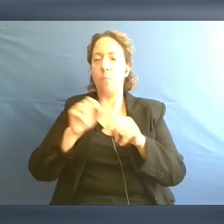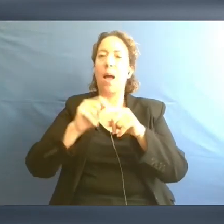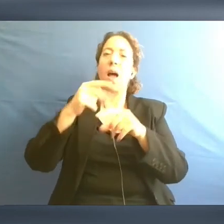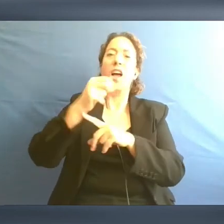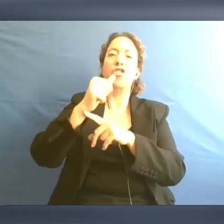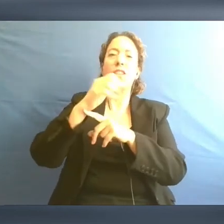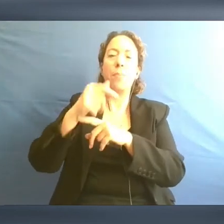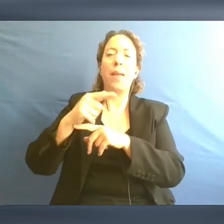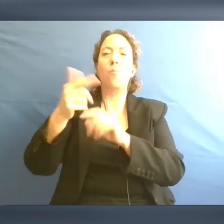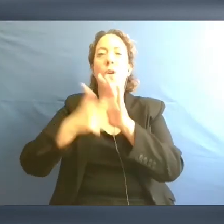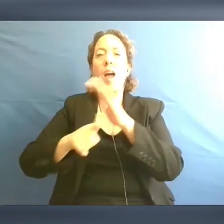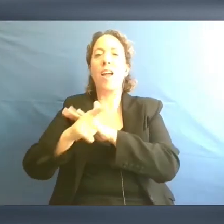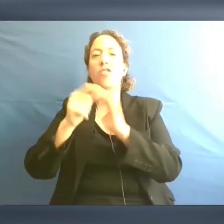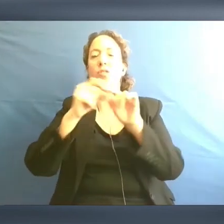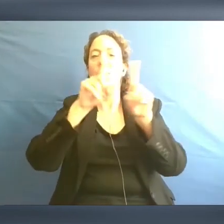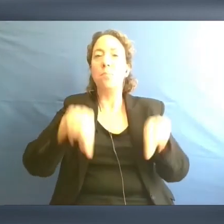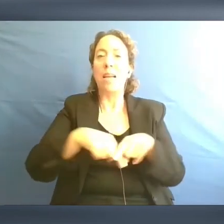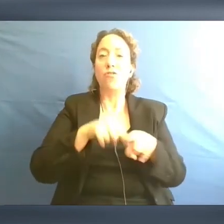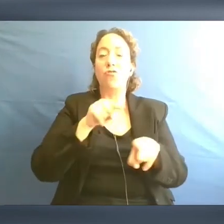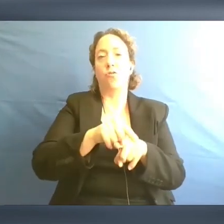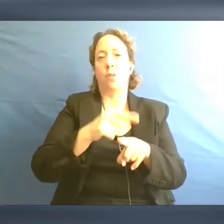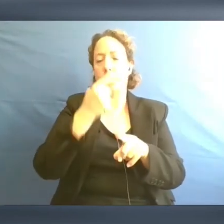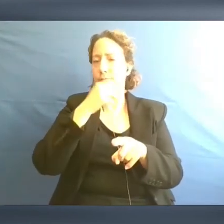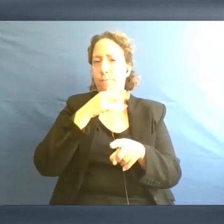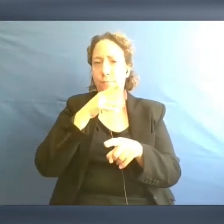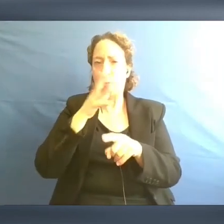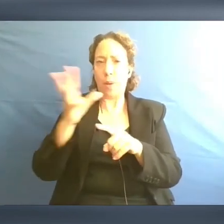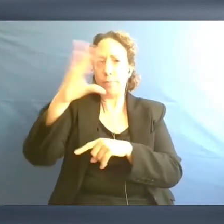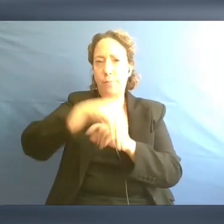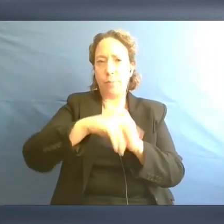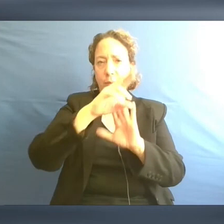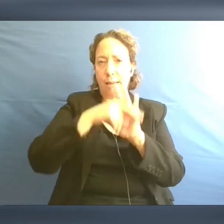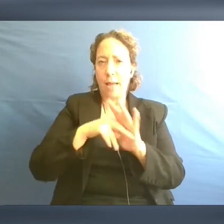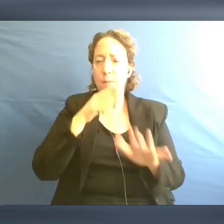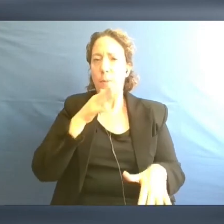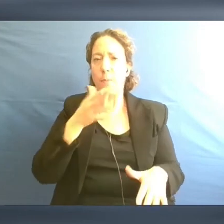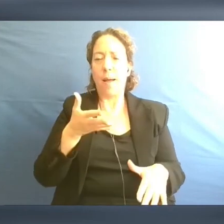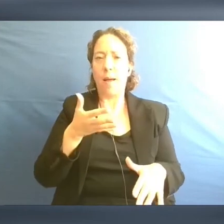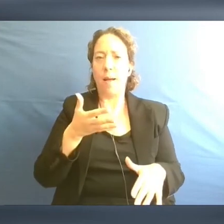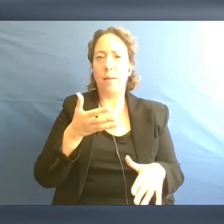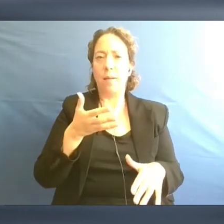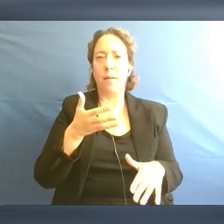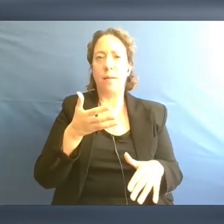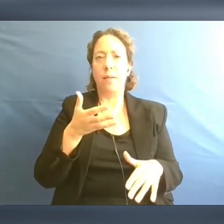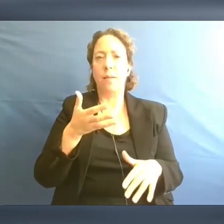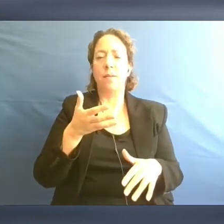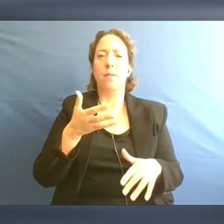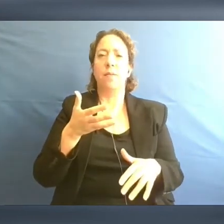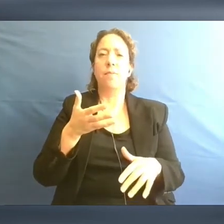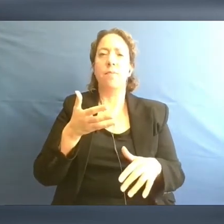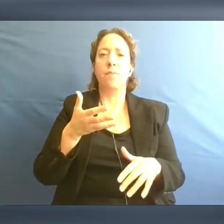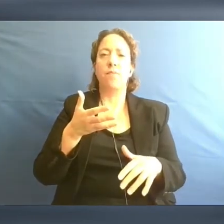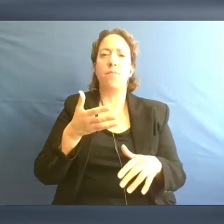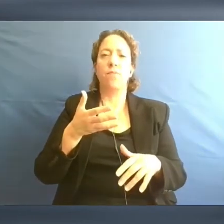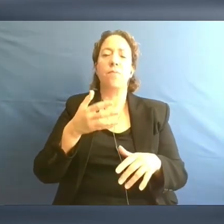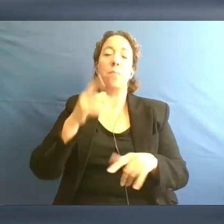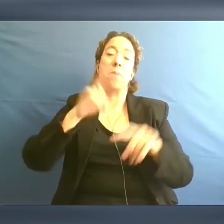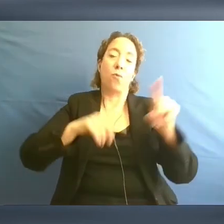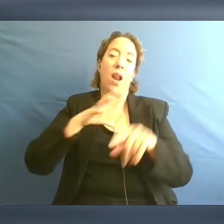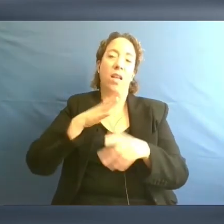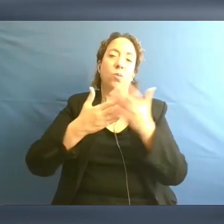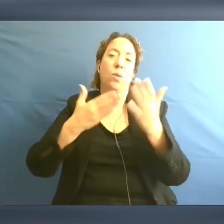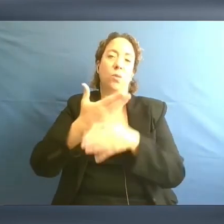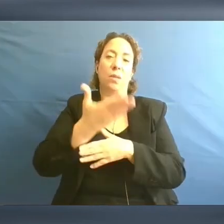le langage de la page. Ça, c'est quelque chose qu'on ne peut pas vraiment placer dans la règle. Donc, de temps en temps, on a quelques assumptions comme ça pour